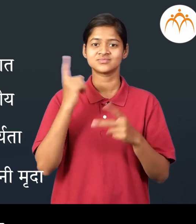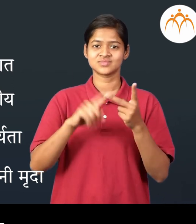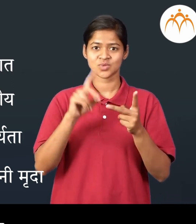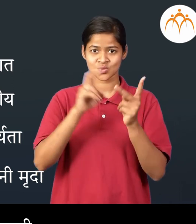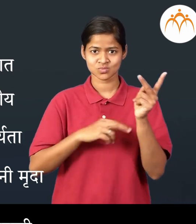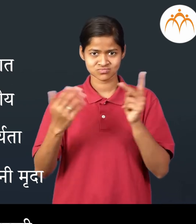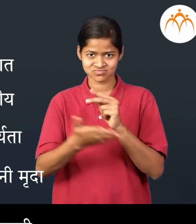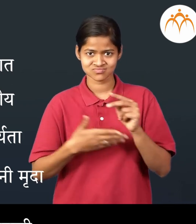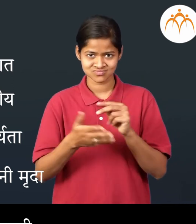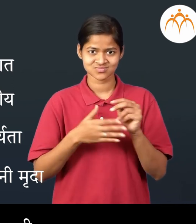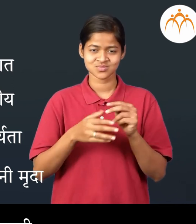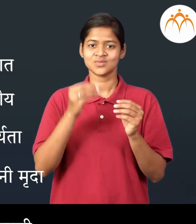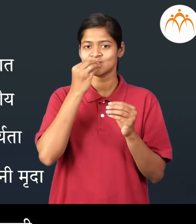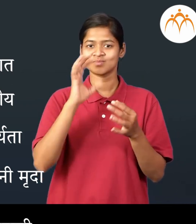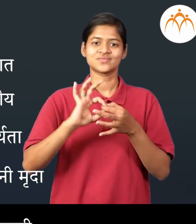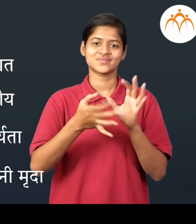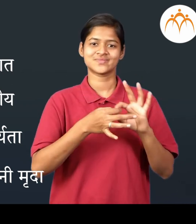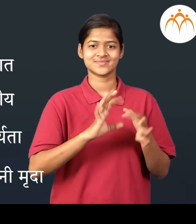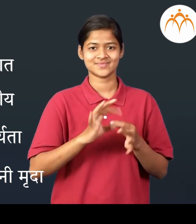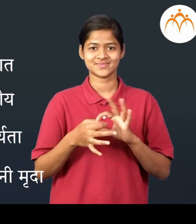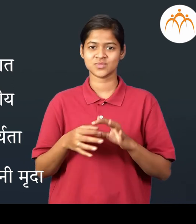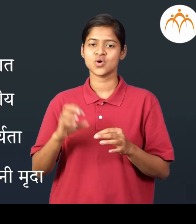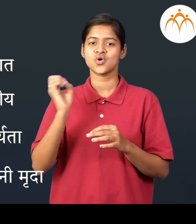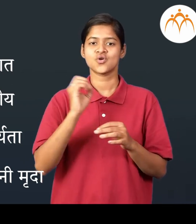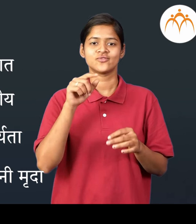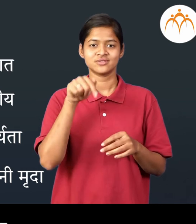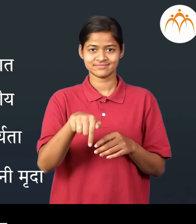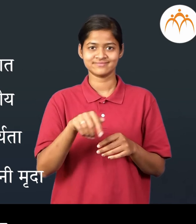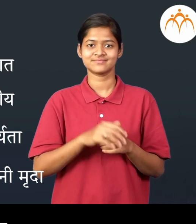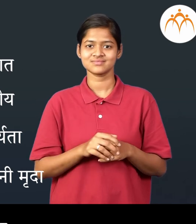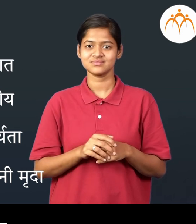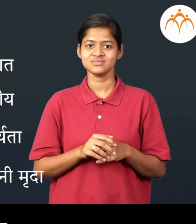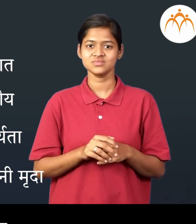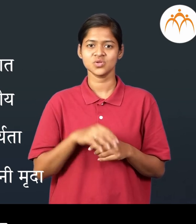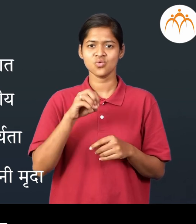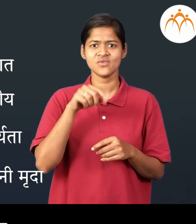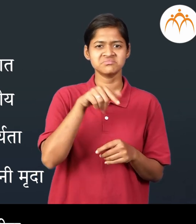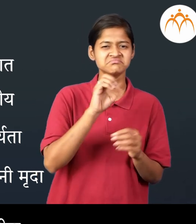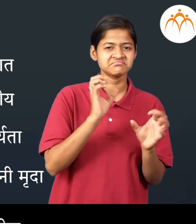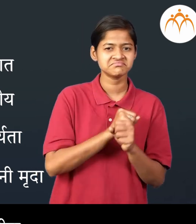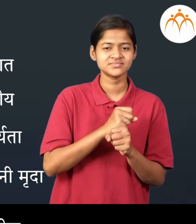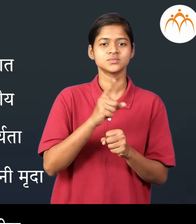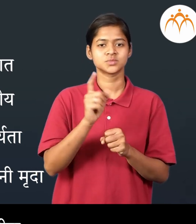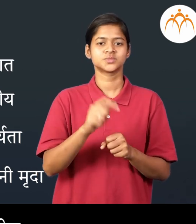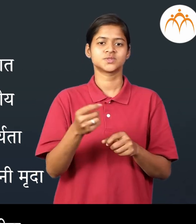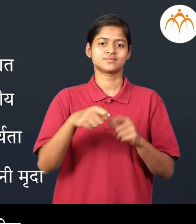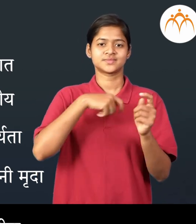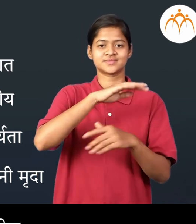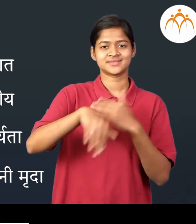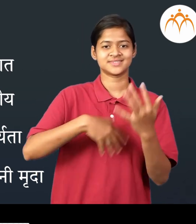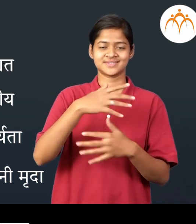અના સાખળી સેંદ્રીય અસેંદ્રીય આંતર પીક